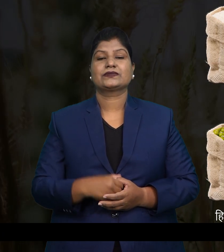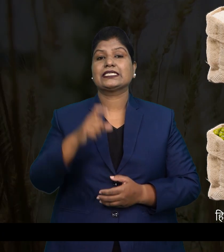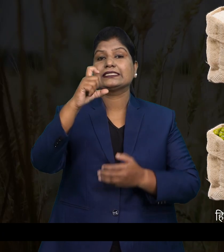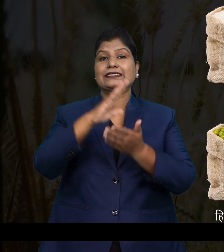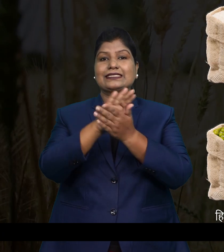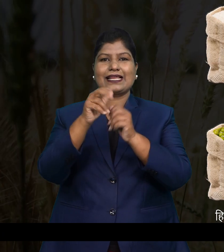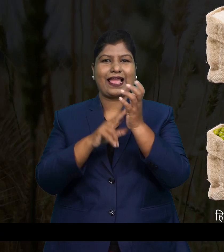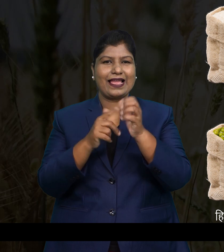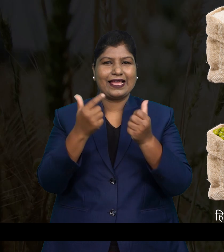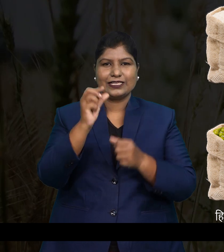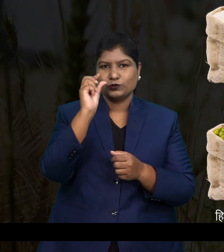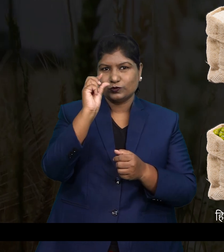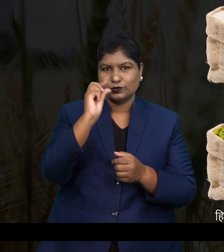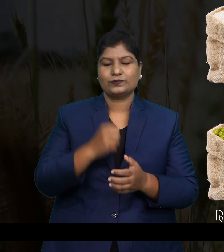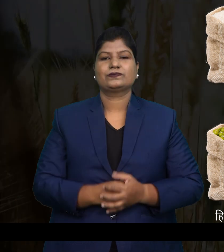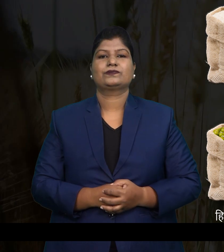सोयाबीन इत्यादी.